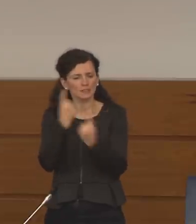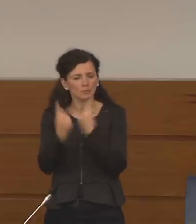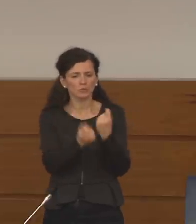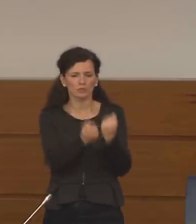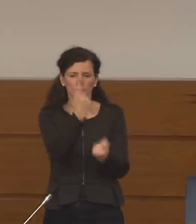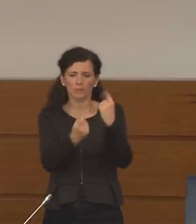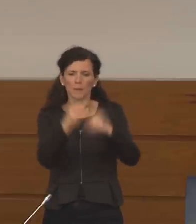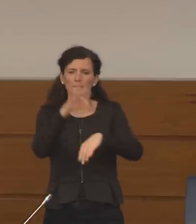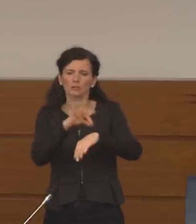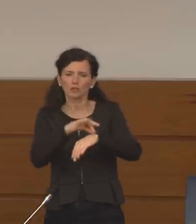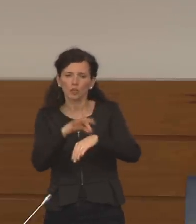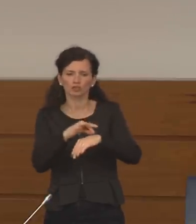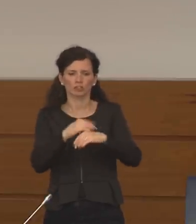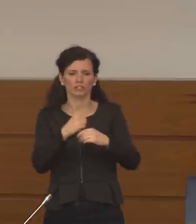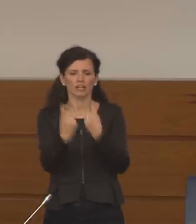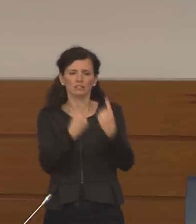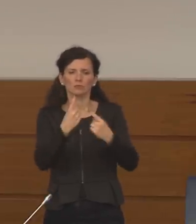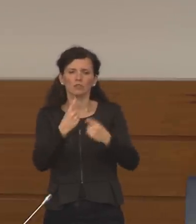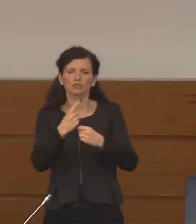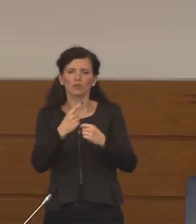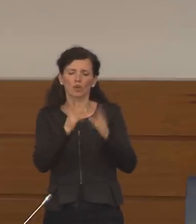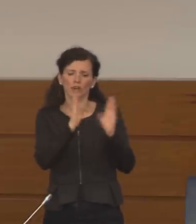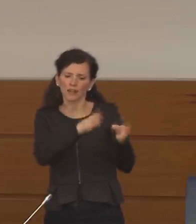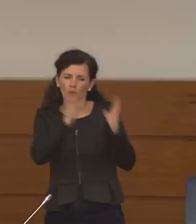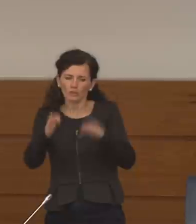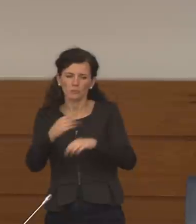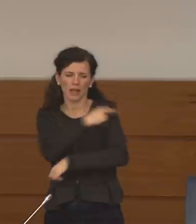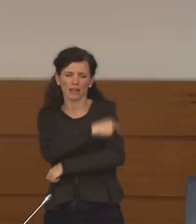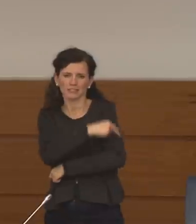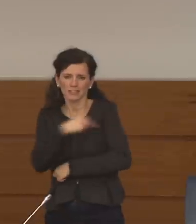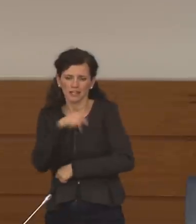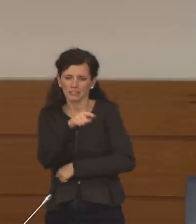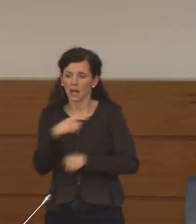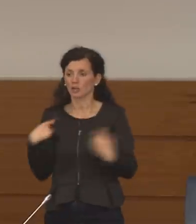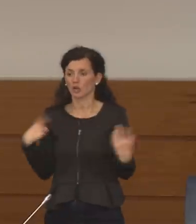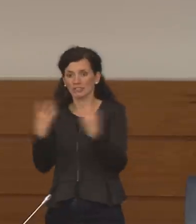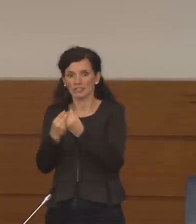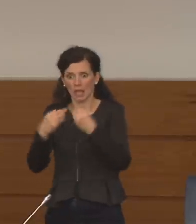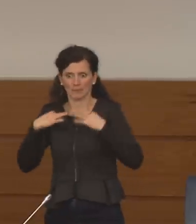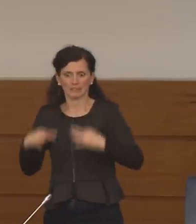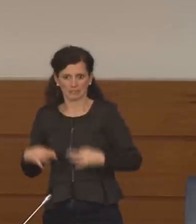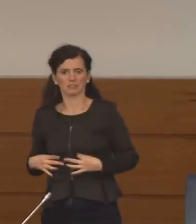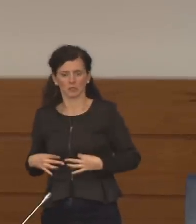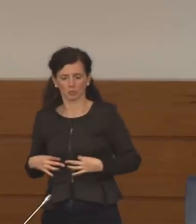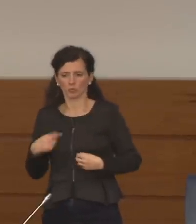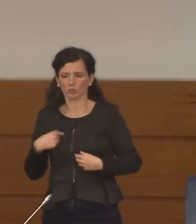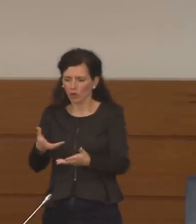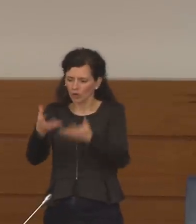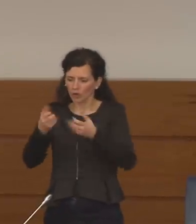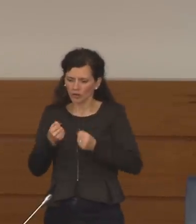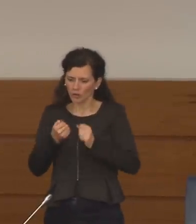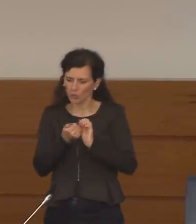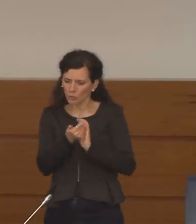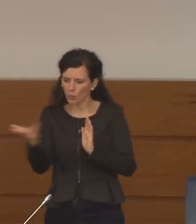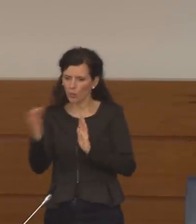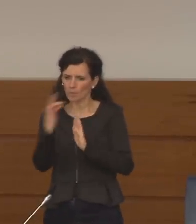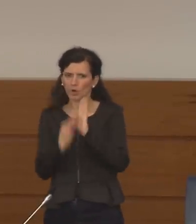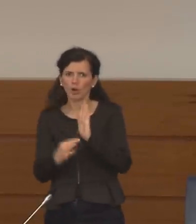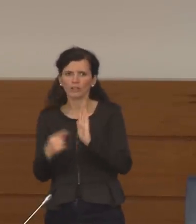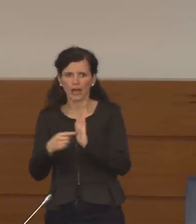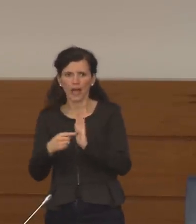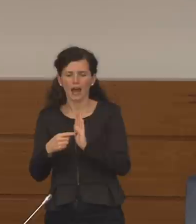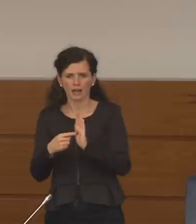patologia che facciamo in istituto acquisiamo dati anche grazie anche e soprattutto